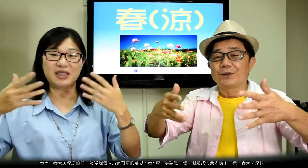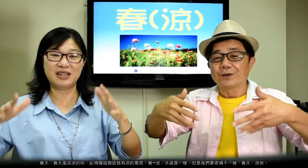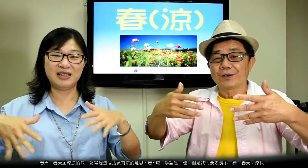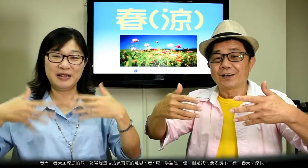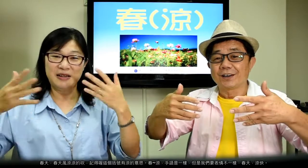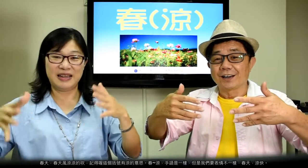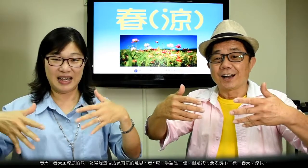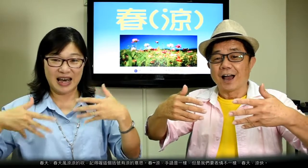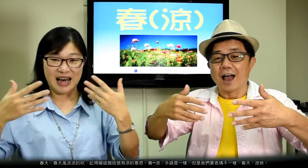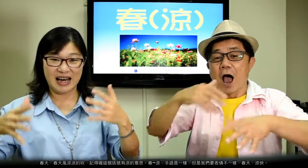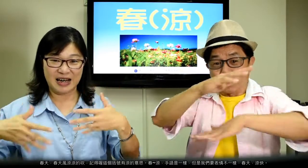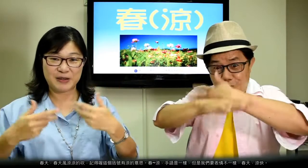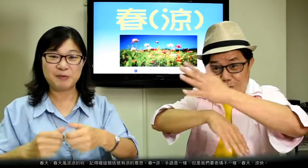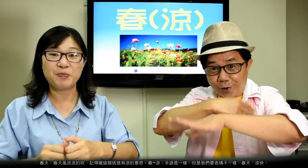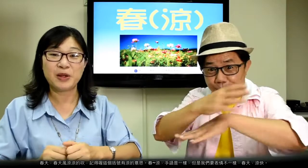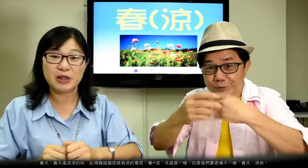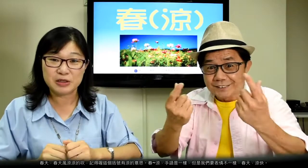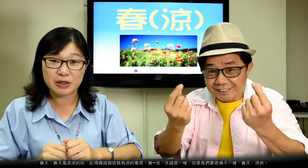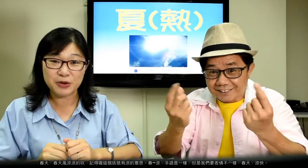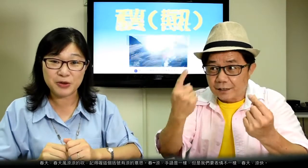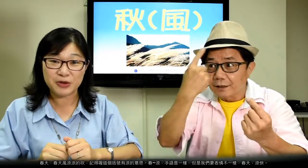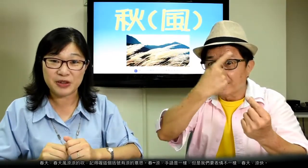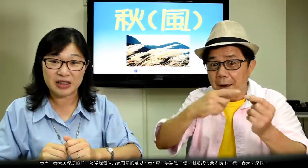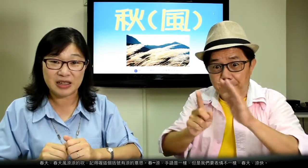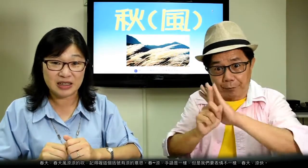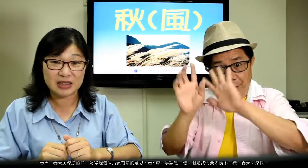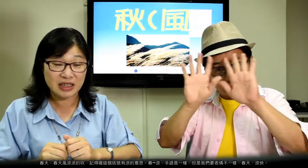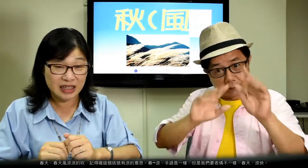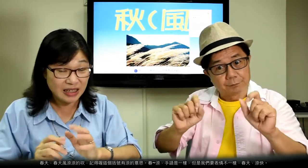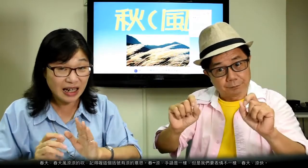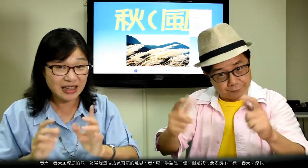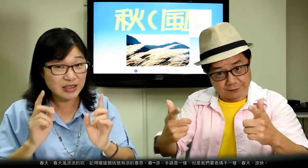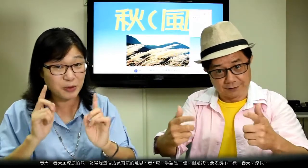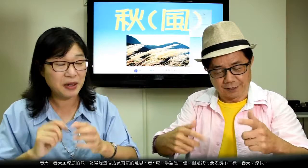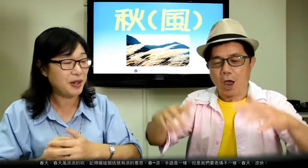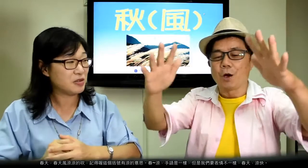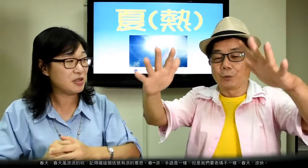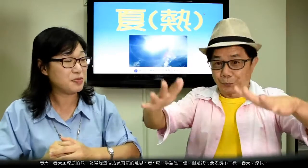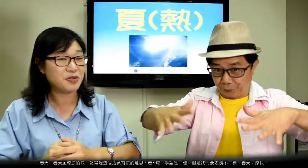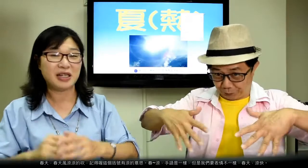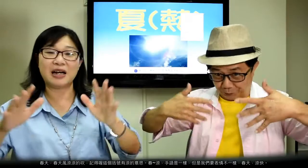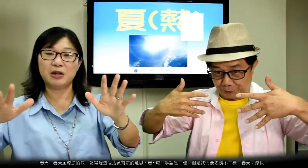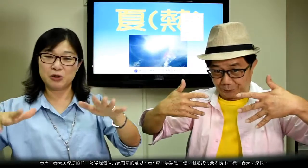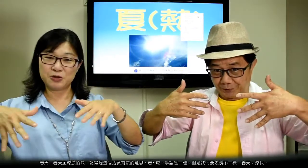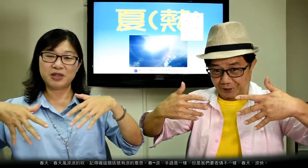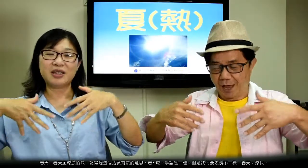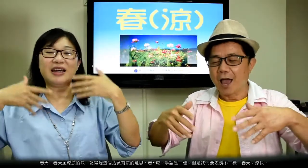春凉，手语是一样，但是我们要表情不一样。春